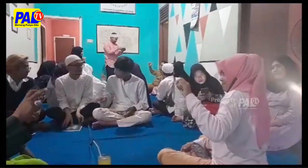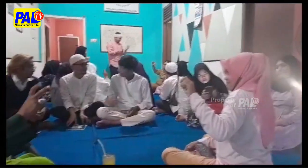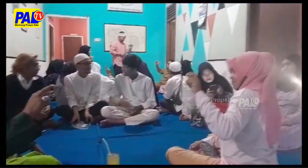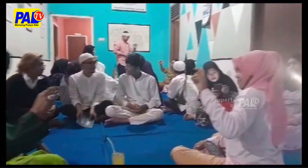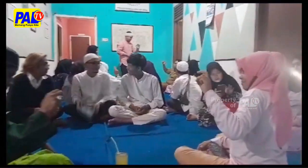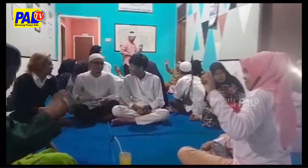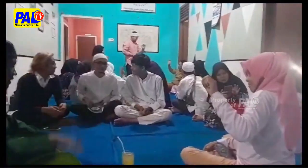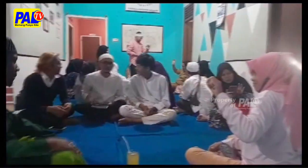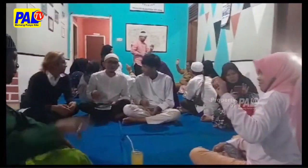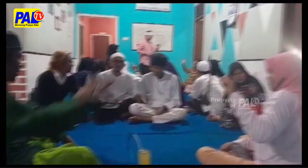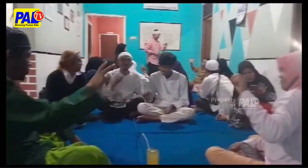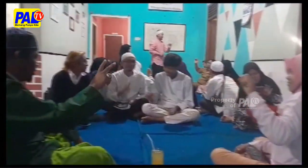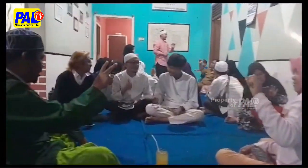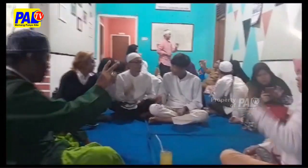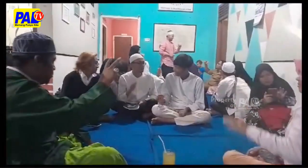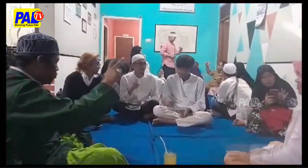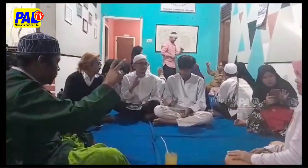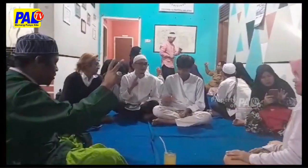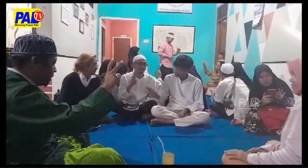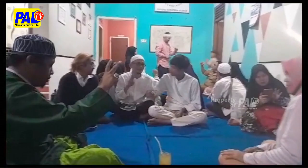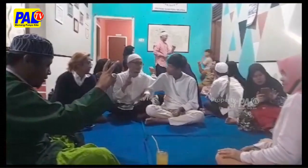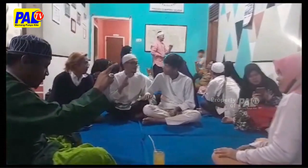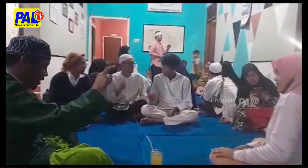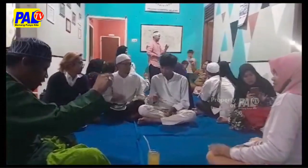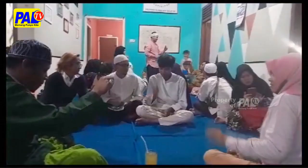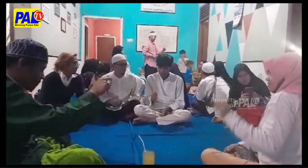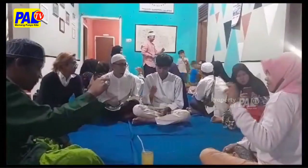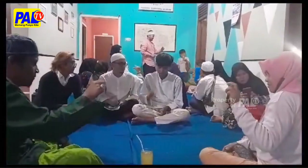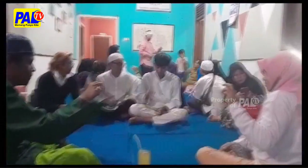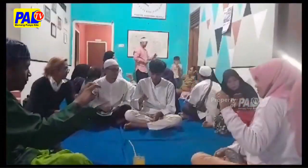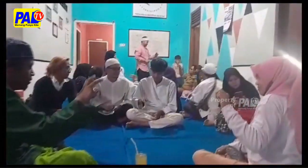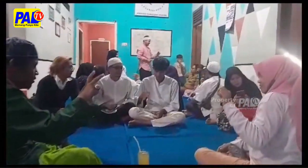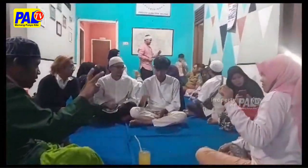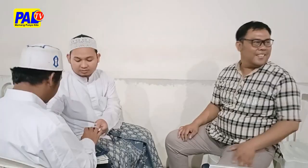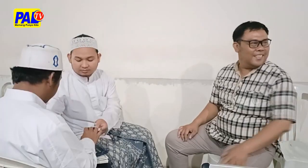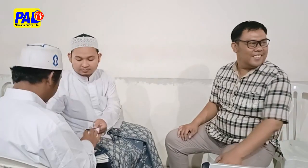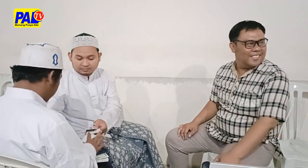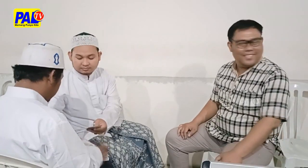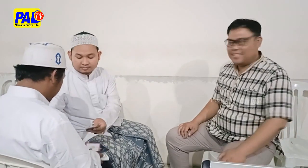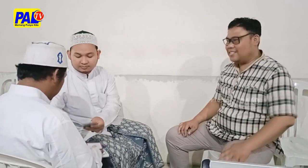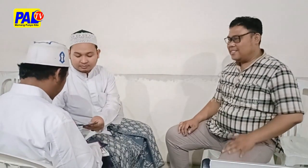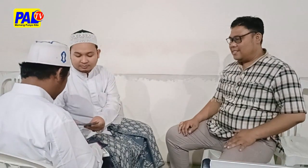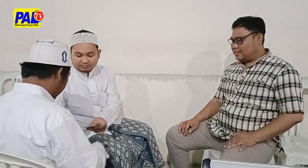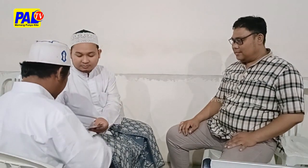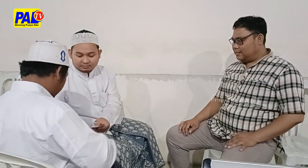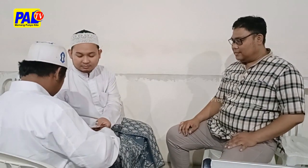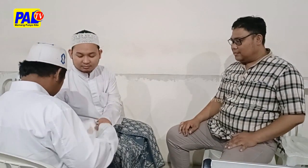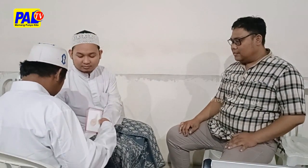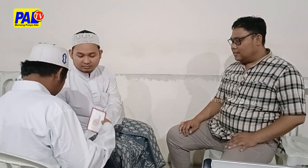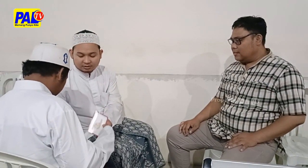sunyi dan hikmat, namun antusias mengikuti kegiatan mengaji bersama dua ustadz muda Akbar dan Andi. Gerakan bimbingan